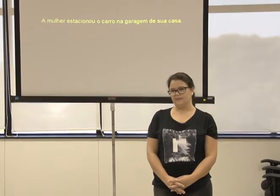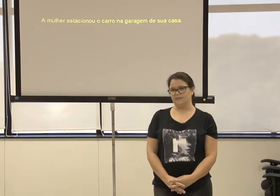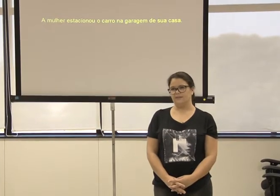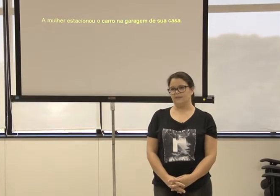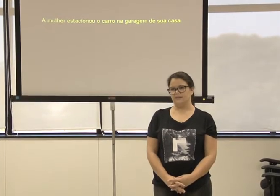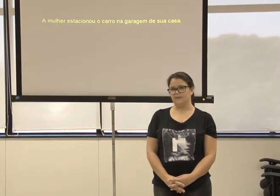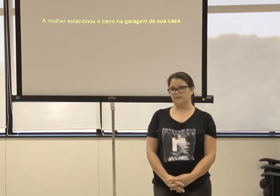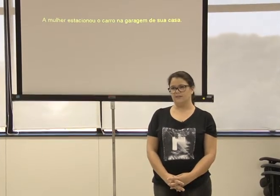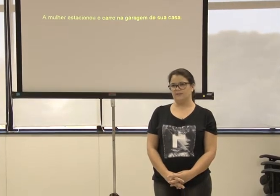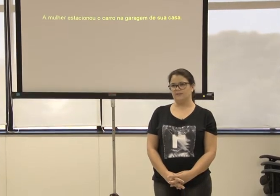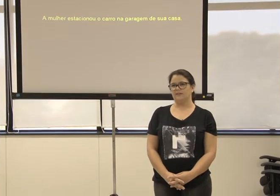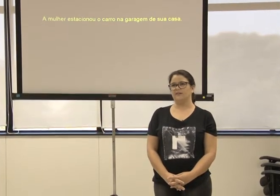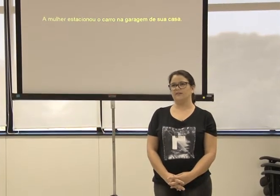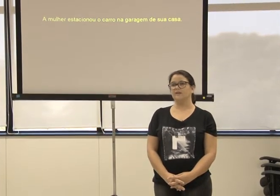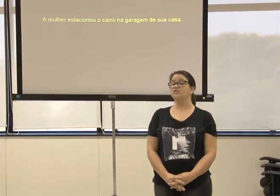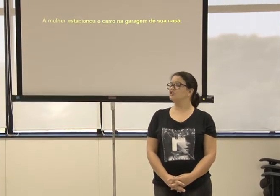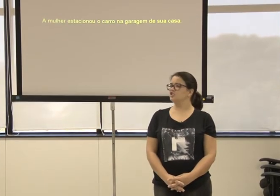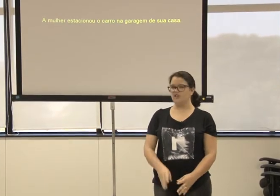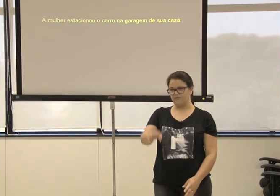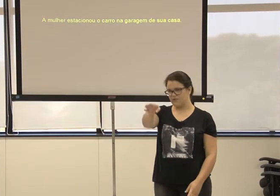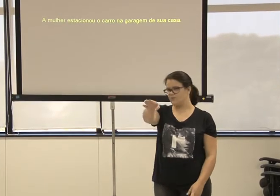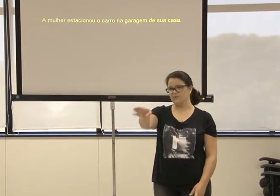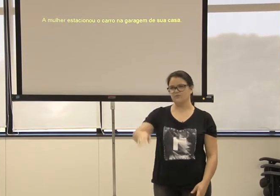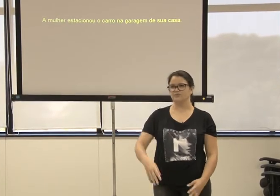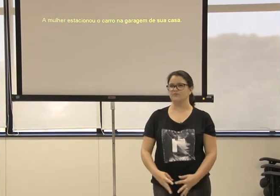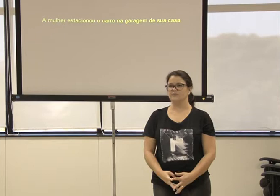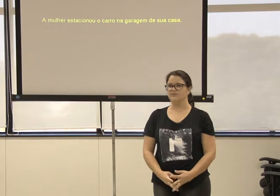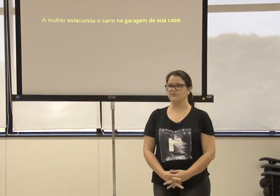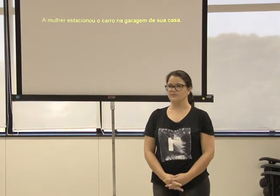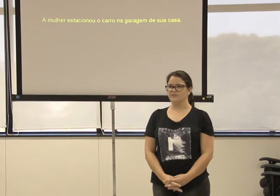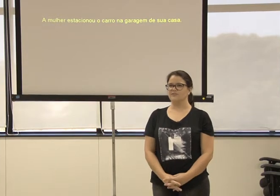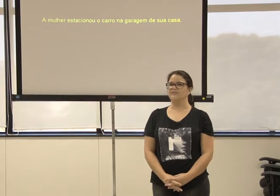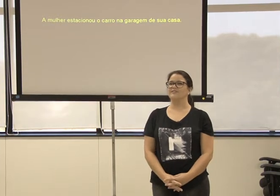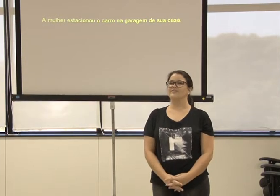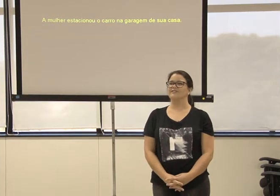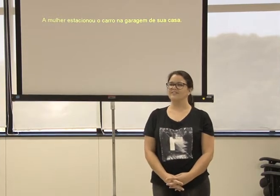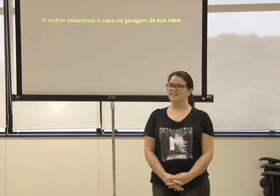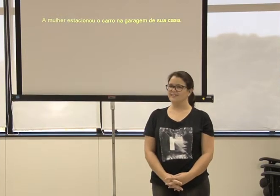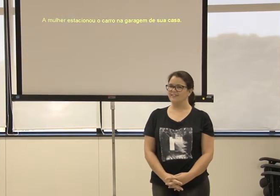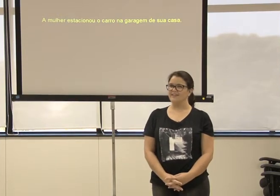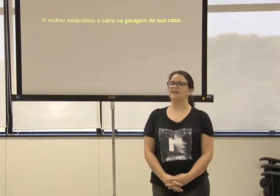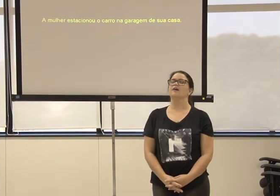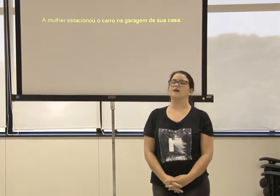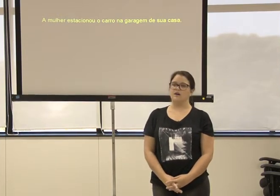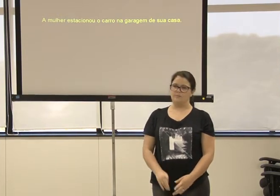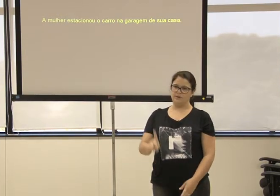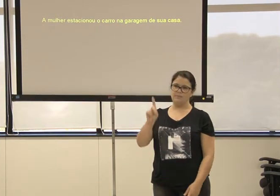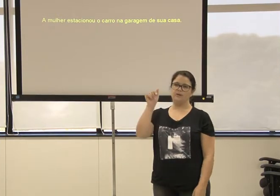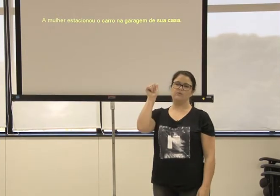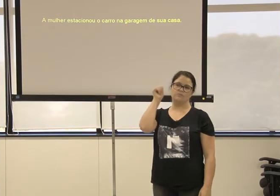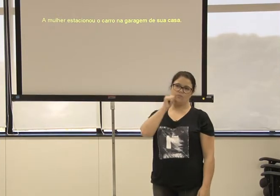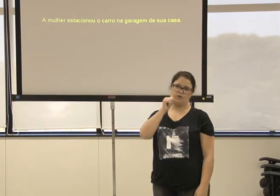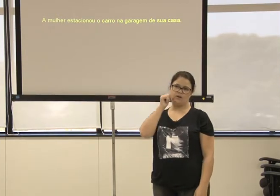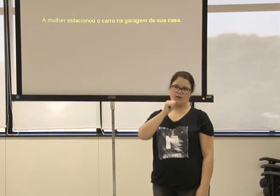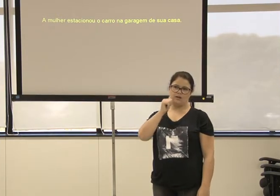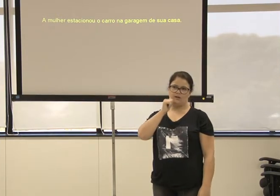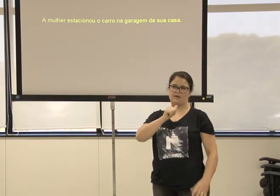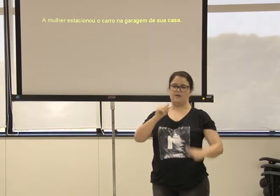A garagem. Já fez tudo. Daí fazer a mulher. Primeiro,